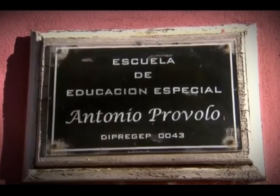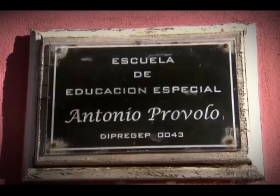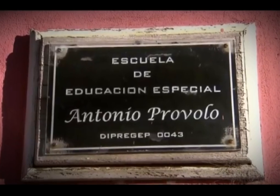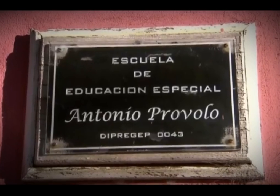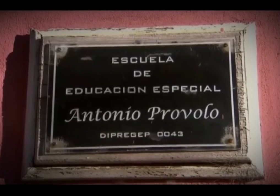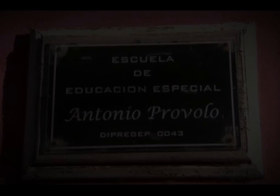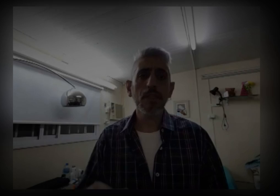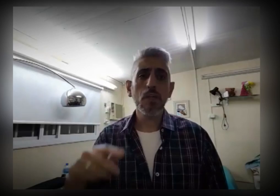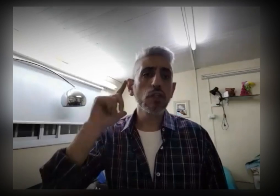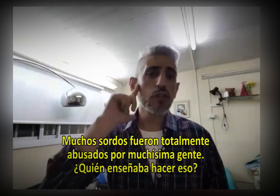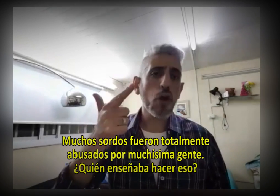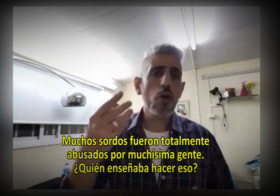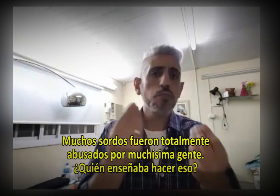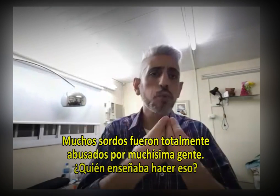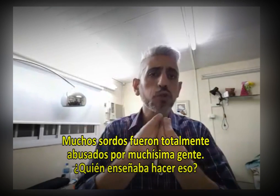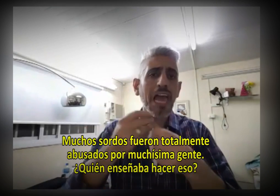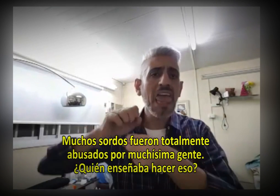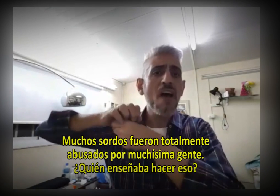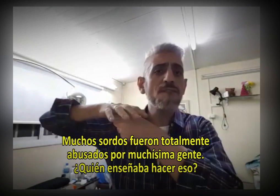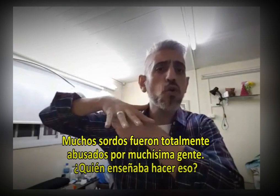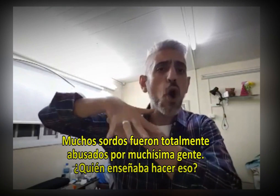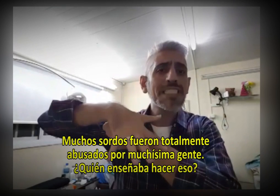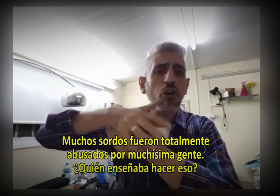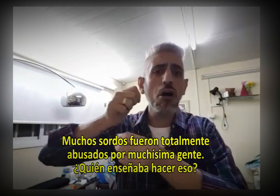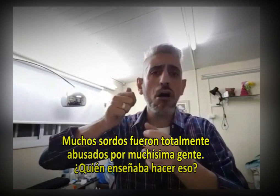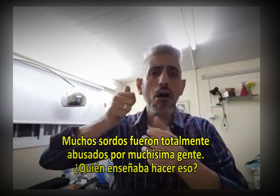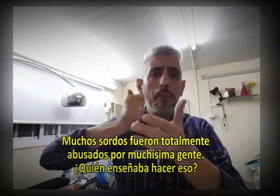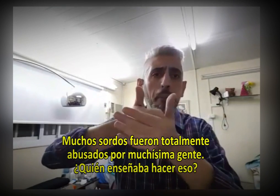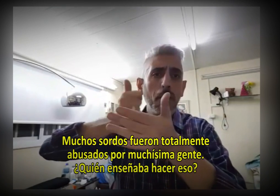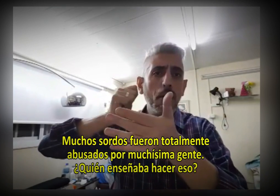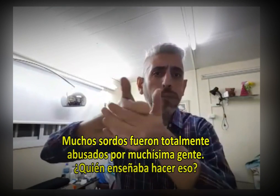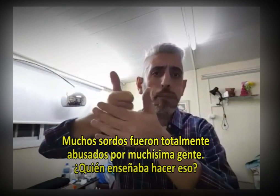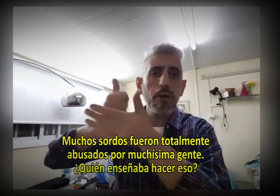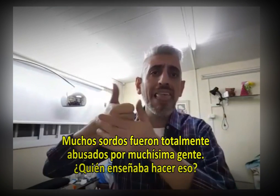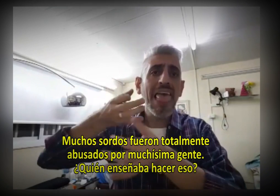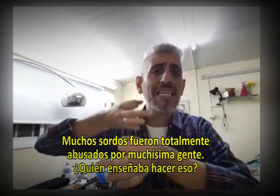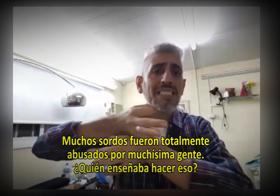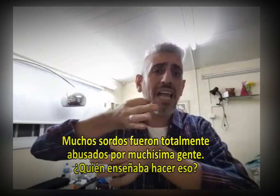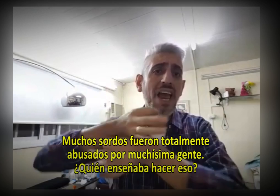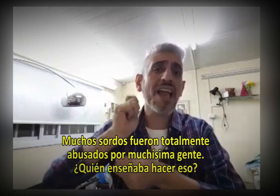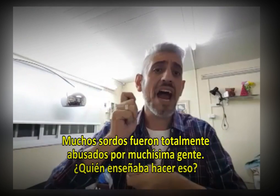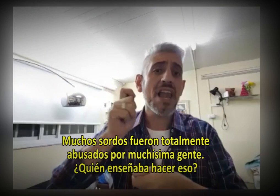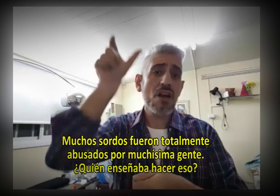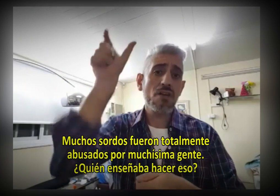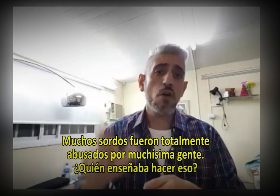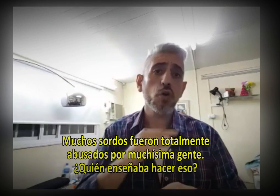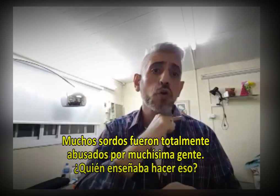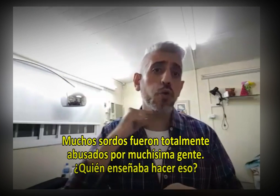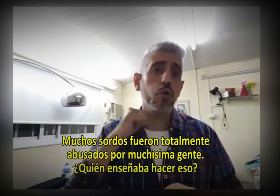ocurrían. Muchos sordos fueron totalmente abusados por muchísima gente. ¿Quién enseñaba a